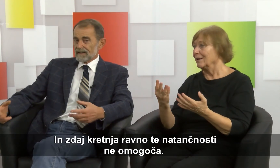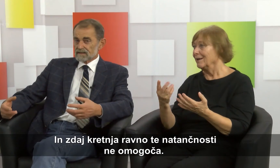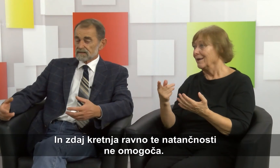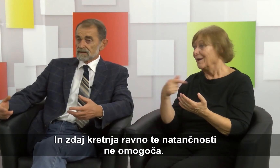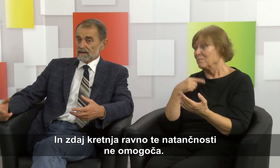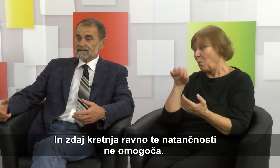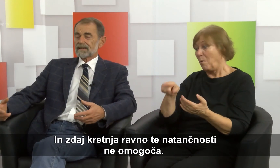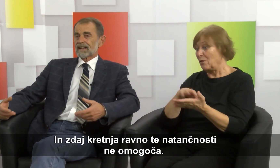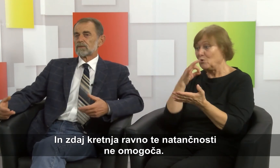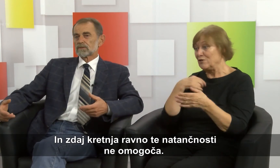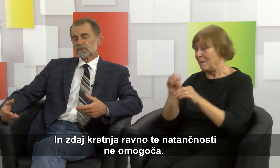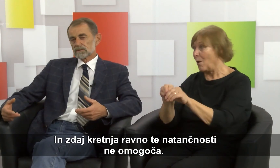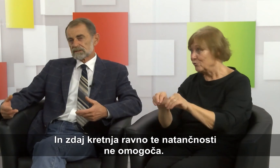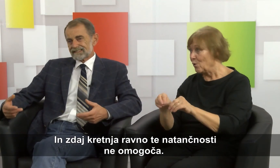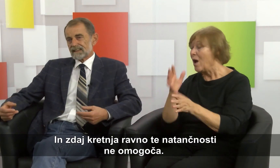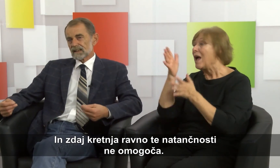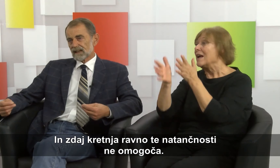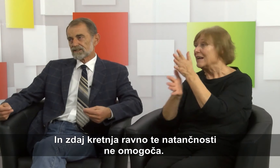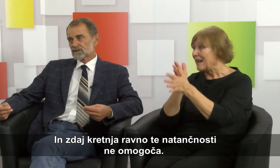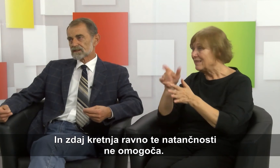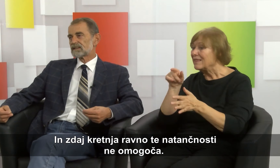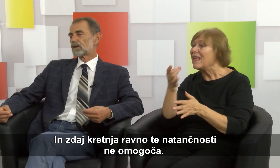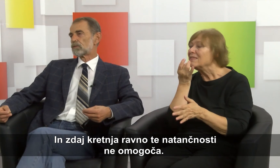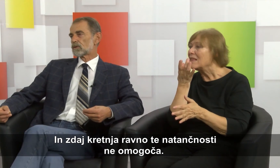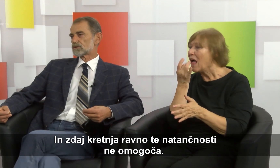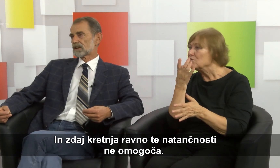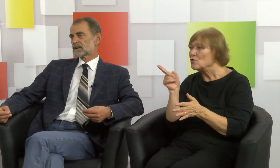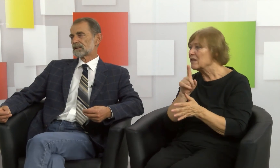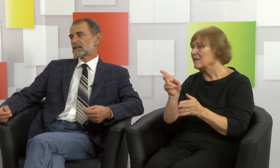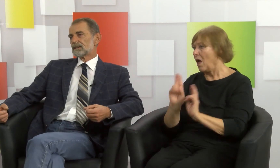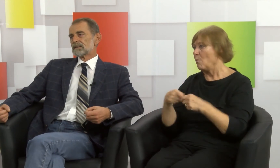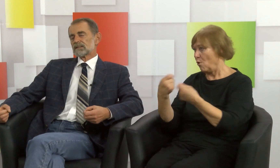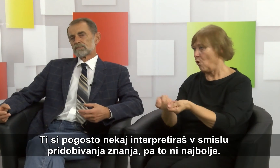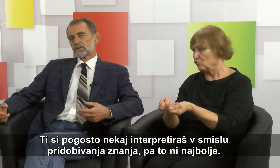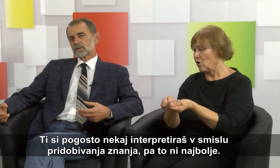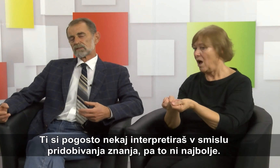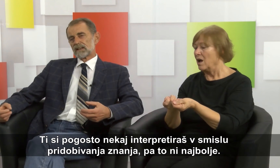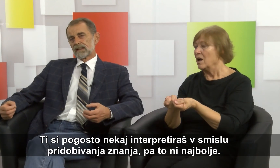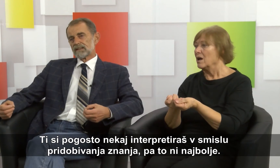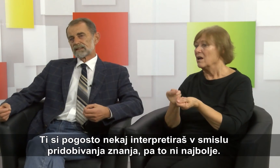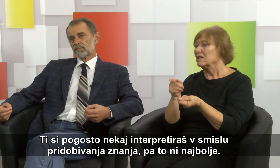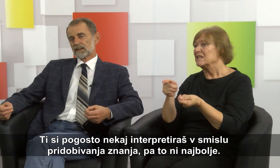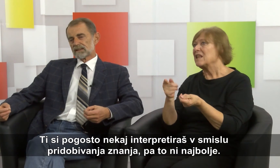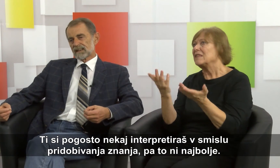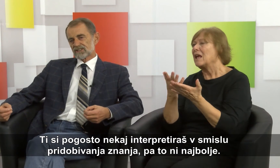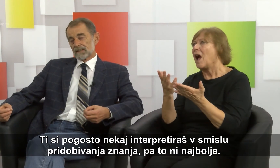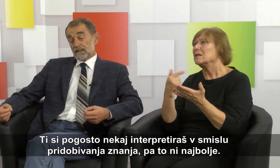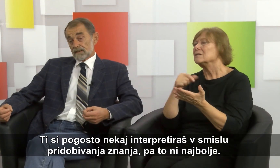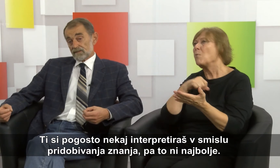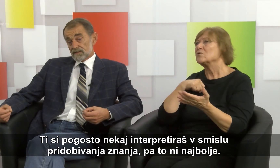In zdaj kretnja ravno te natančnosti ne omogoča. Ne. Ti si pogosto nekaj interpretiraš, v